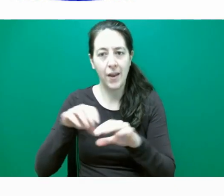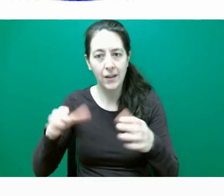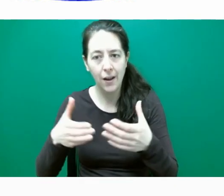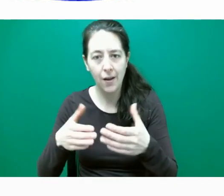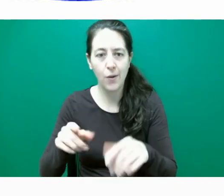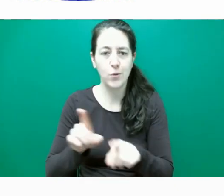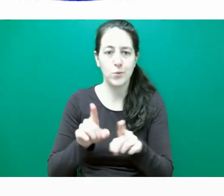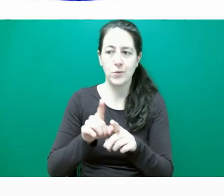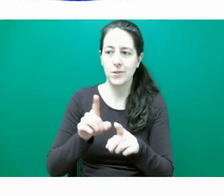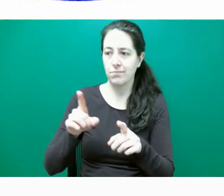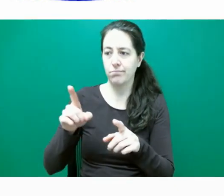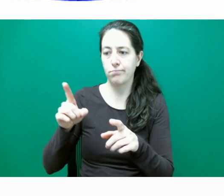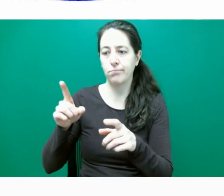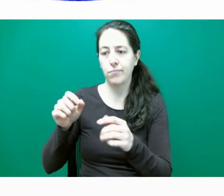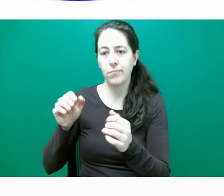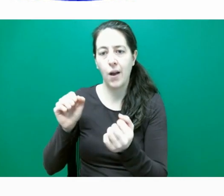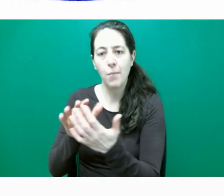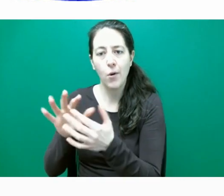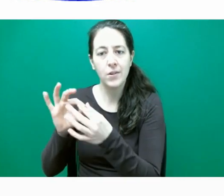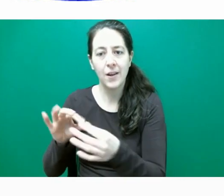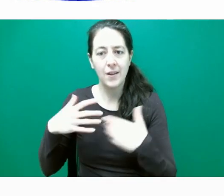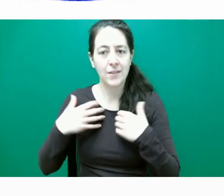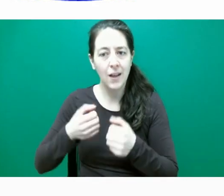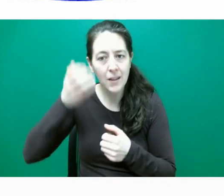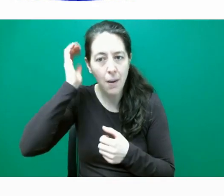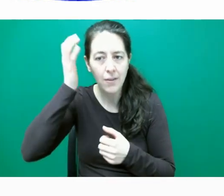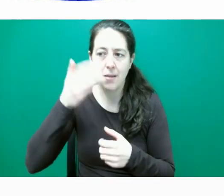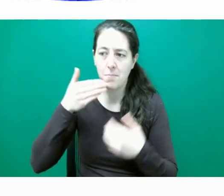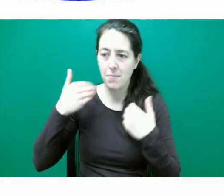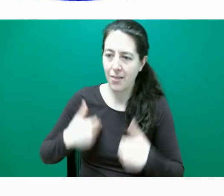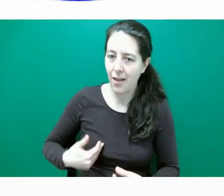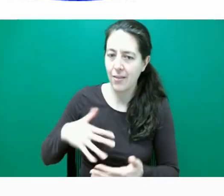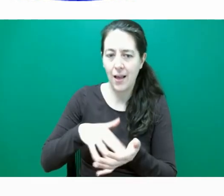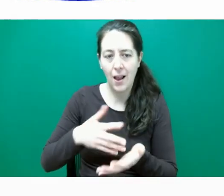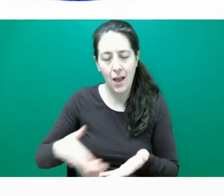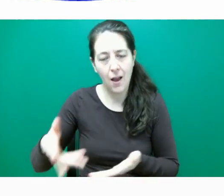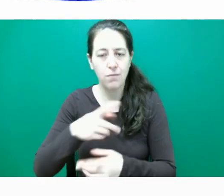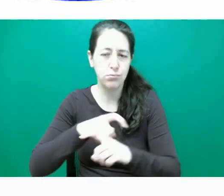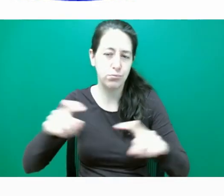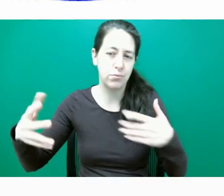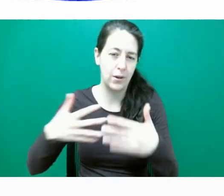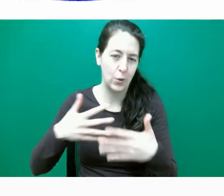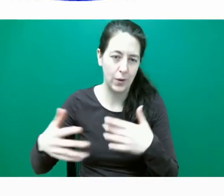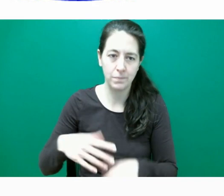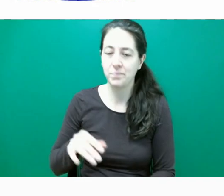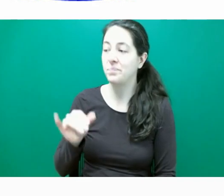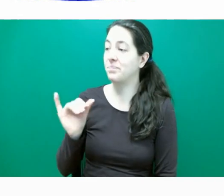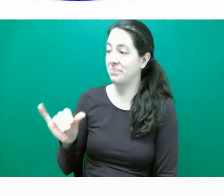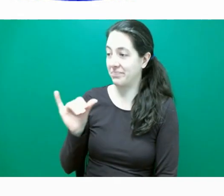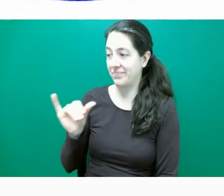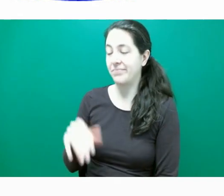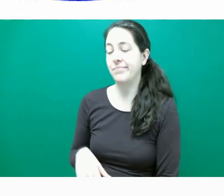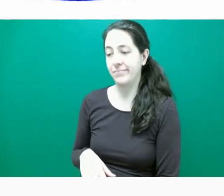santé mentale pour les élèves et pour leur bien-être à eux autres aussi. Absolument. Et donc, quand on ne veut pas se